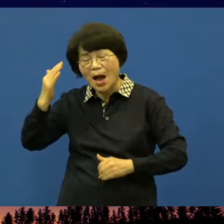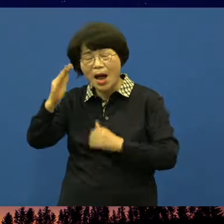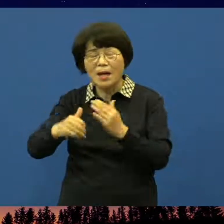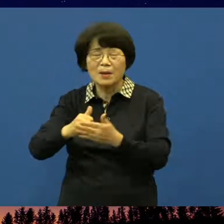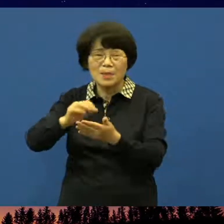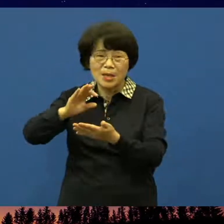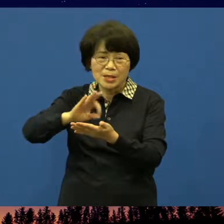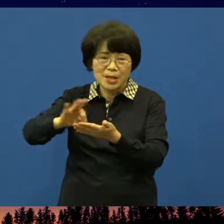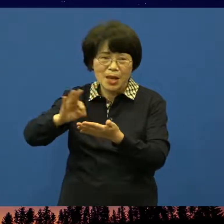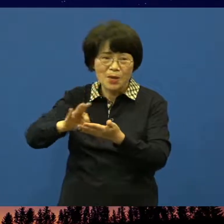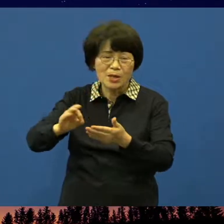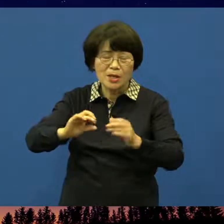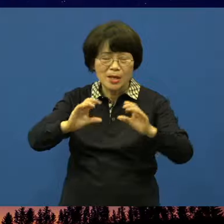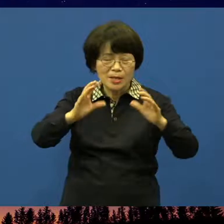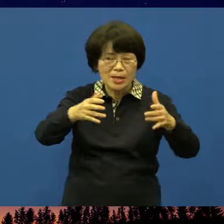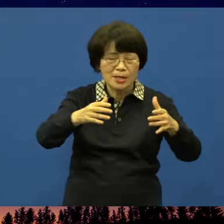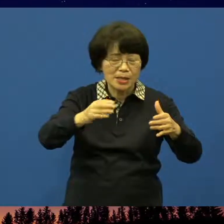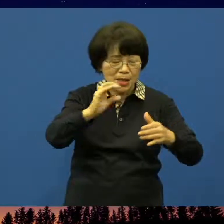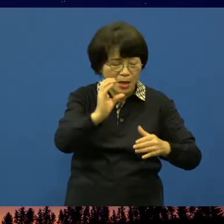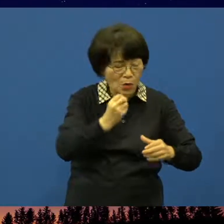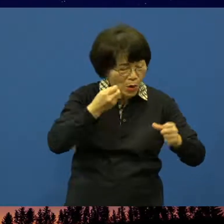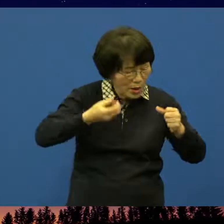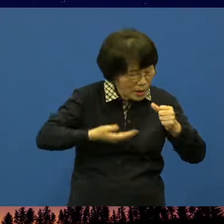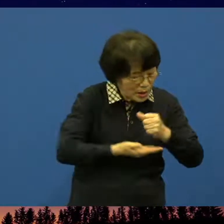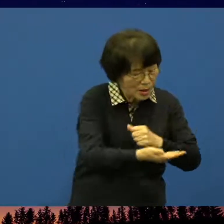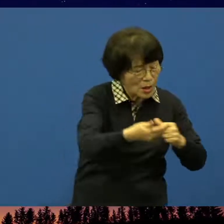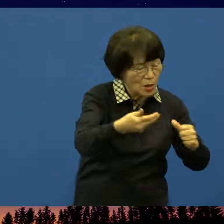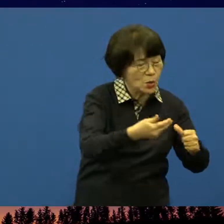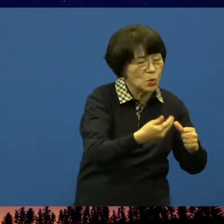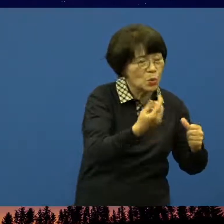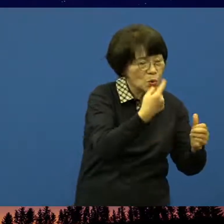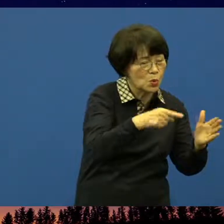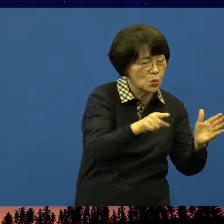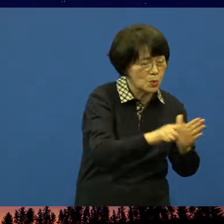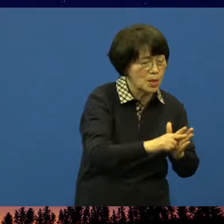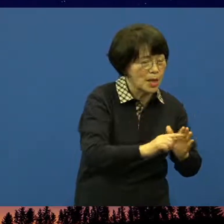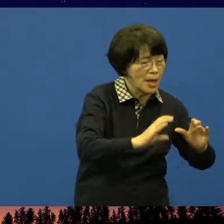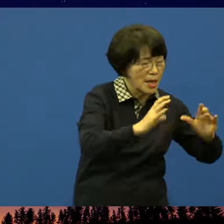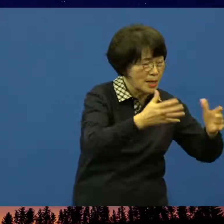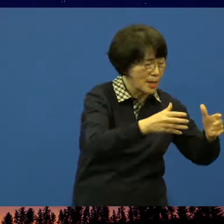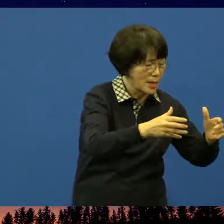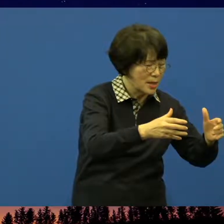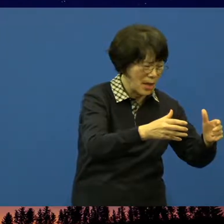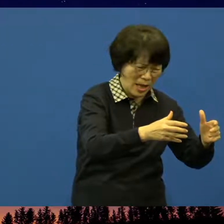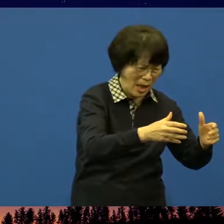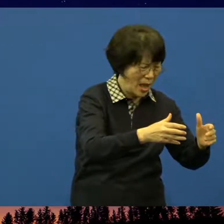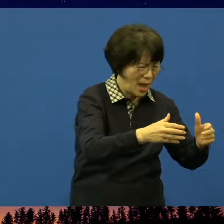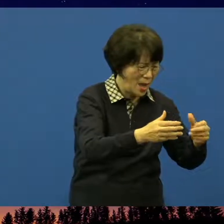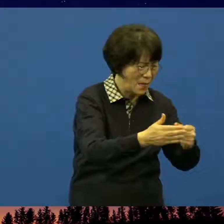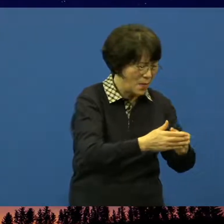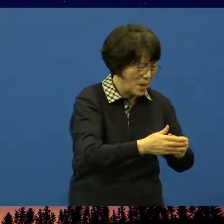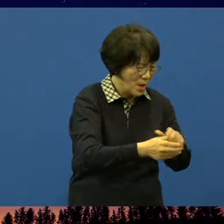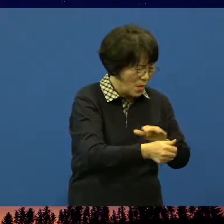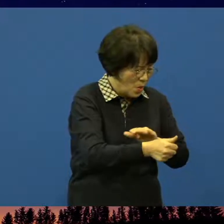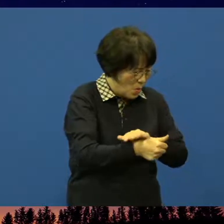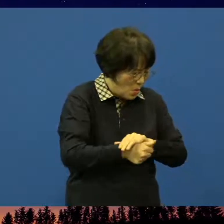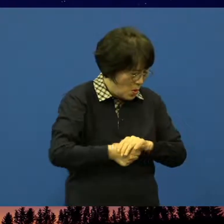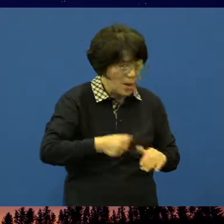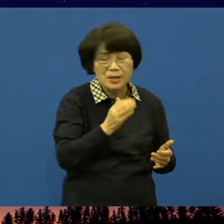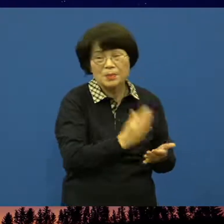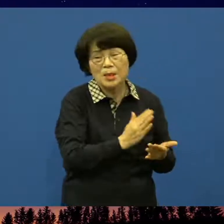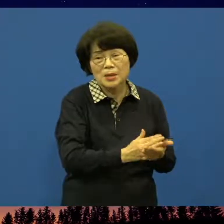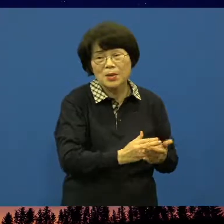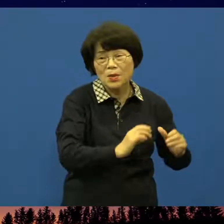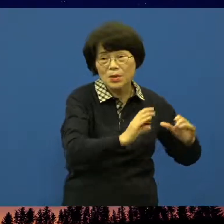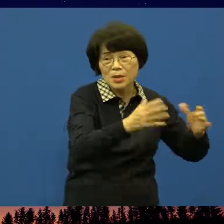사용하시고 세상 속에 거룩한 영향력을 끼치게 될 줄로 믿습니다. 세상에 쫄이지 마시길 바랍니다. 기죽지 마시길 바랍니다.